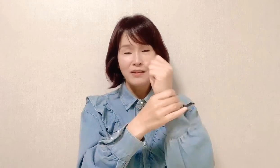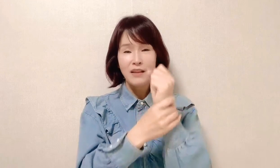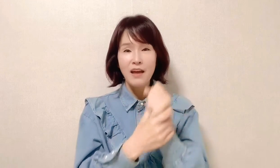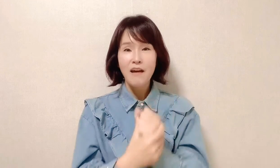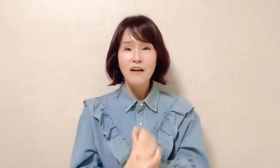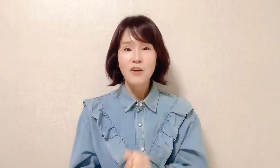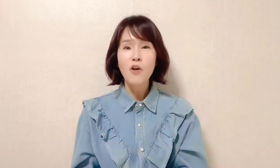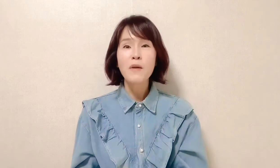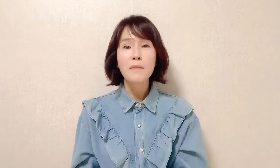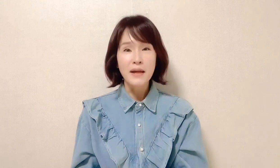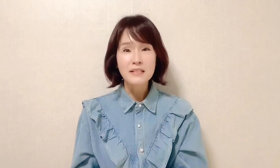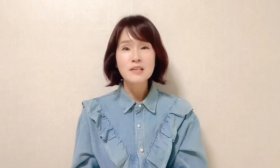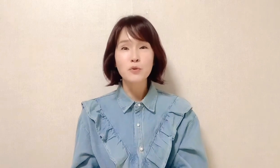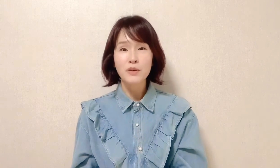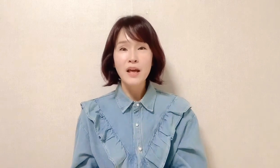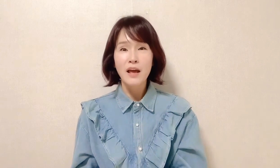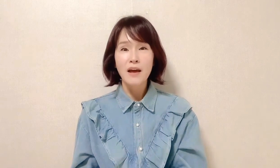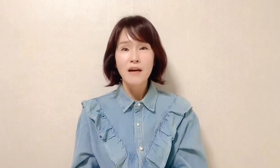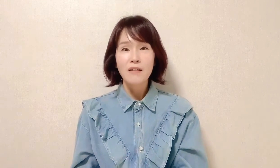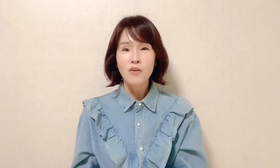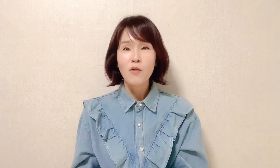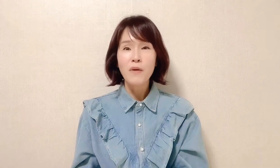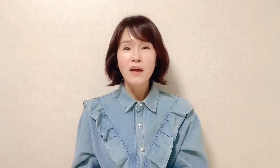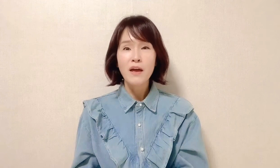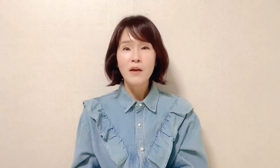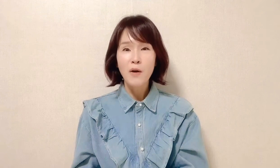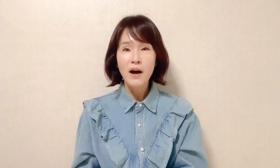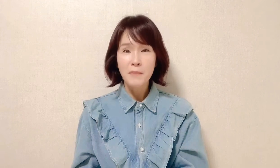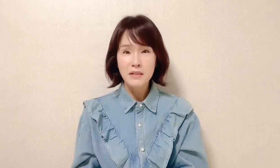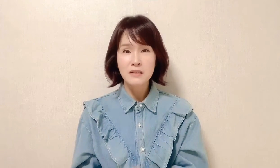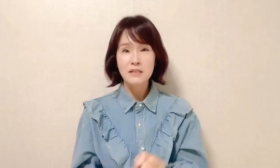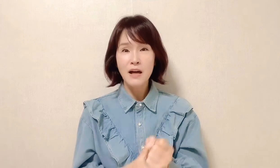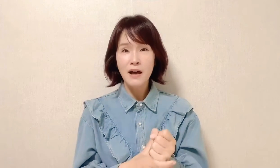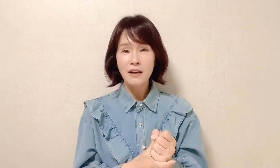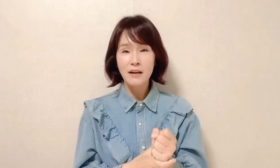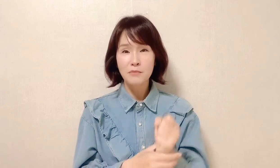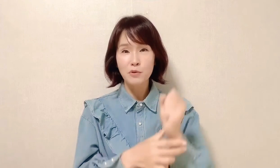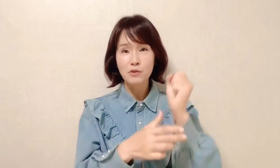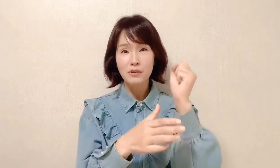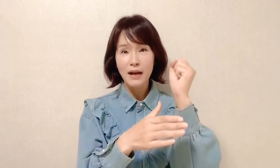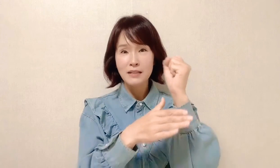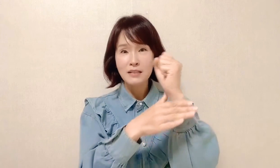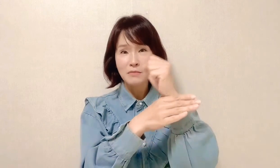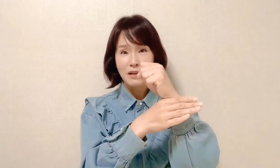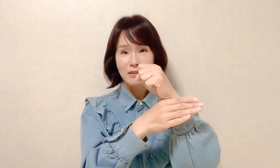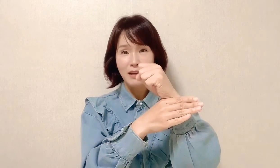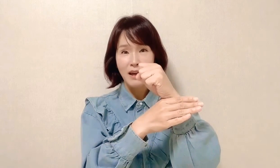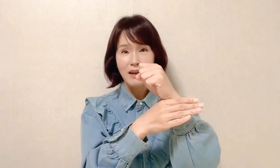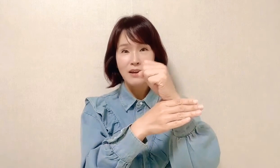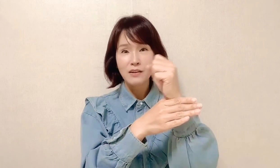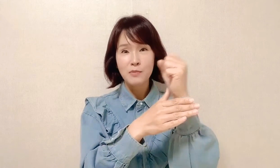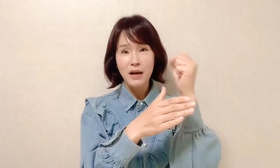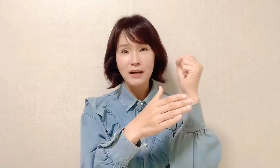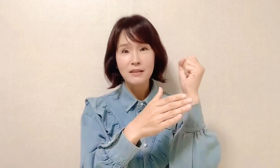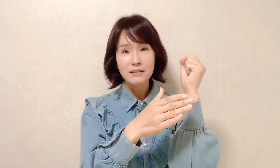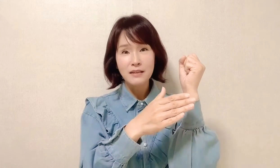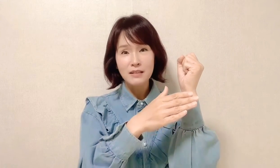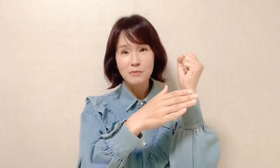네, 열매 맺히고인데 열매와 맺히다라는 표현을 같이 씁니다. 이렇게. 그럼 약간 느리게 하시면 될 것